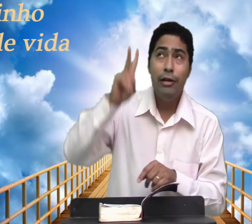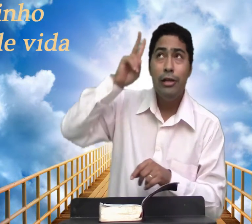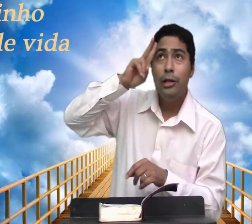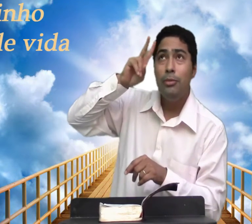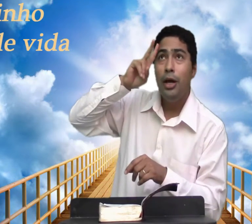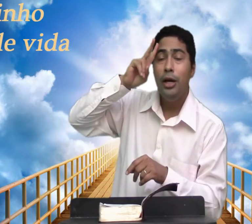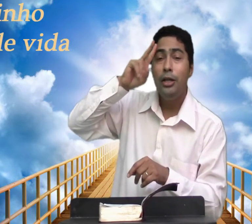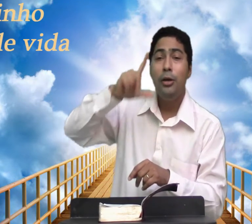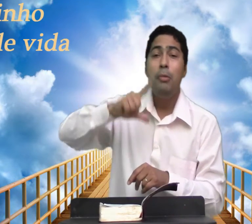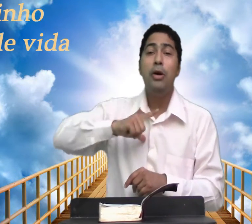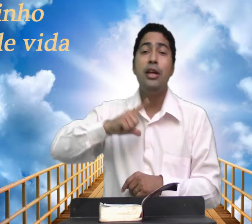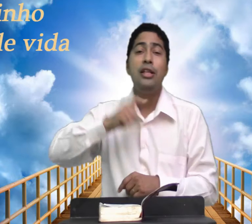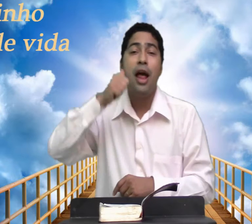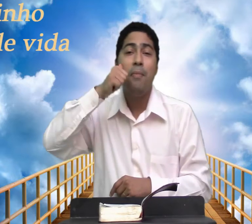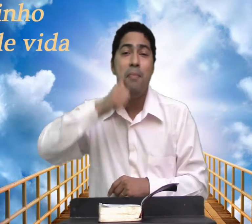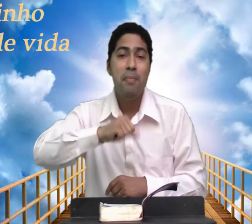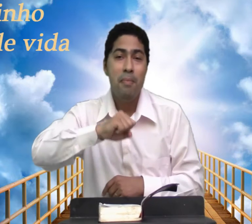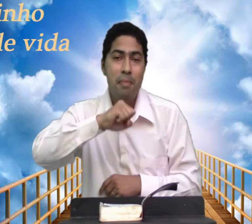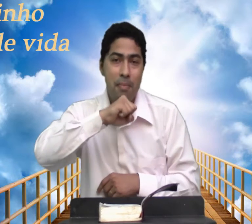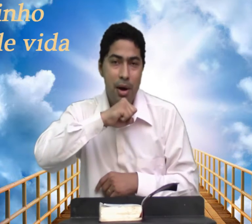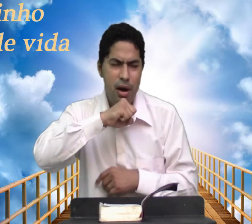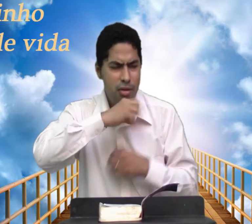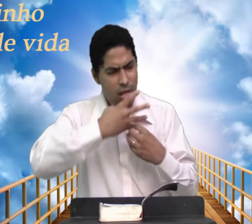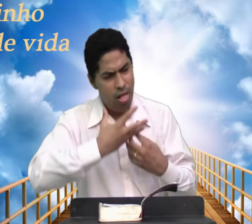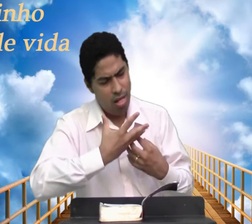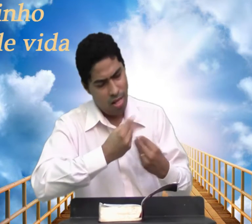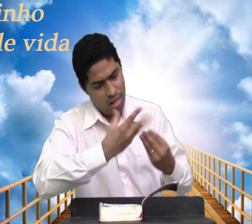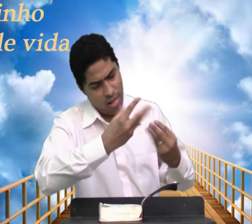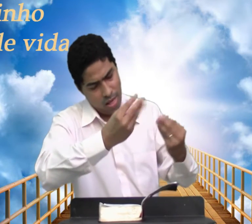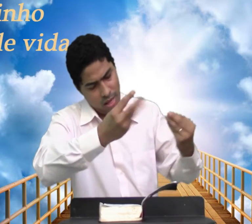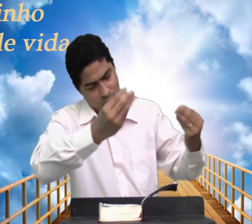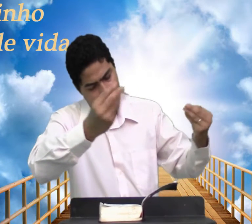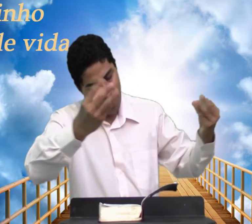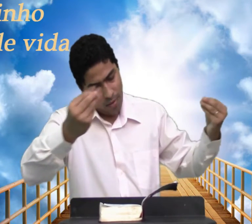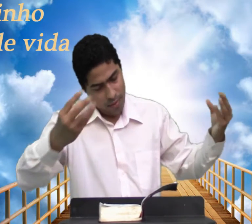seria lembrada por ser a mãe de todos os seres humanos.